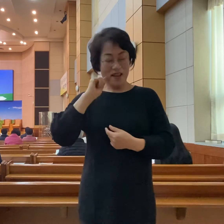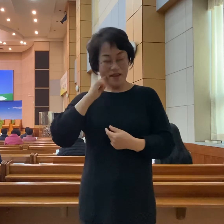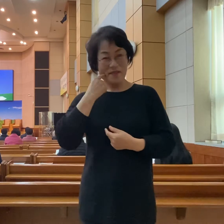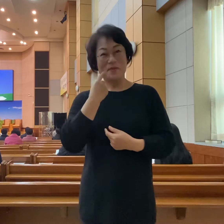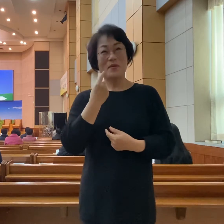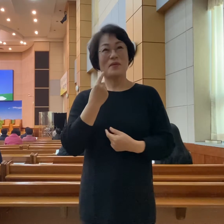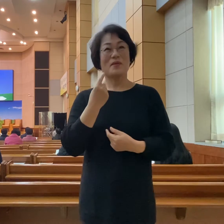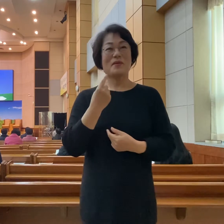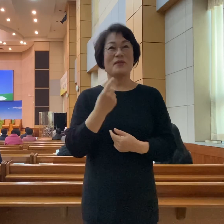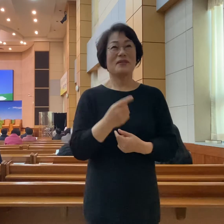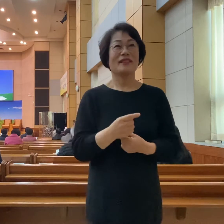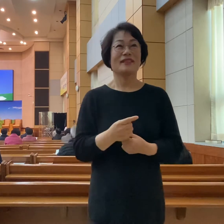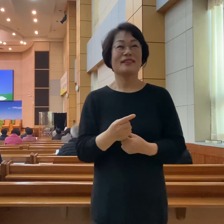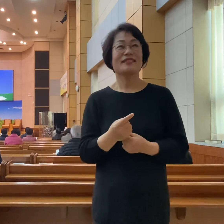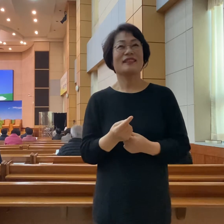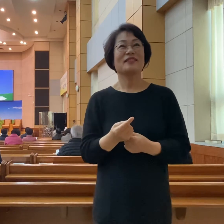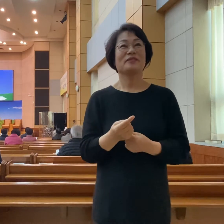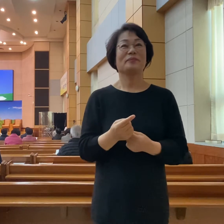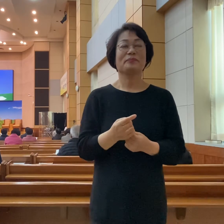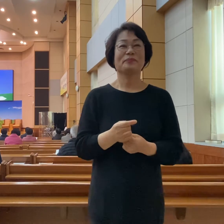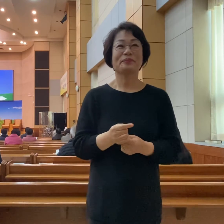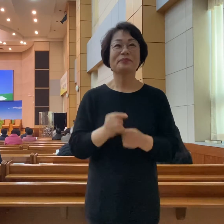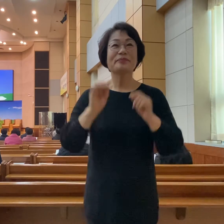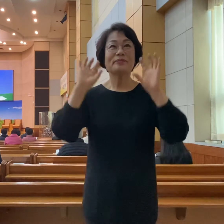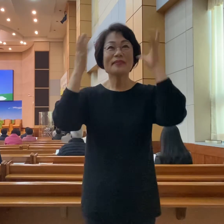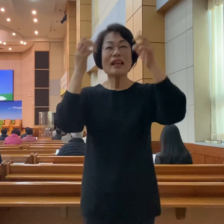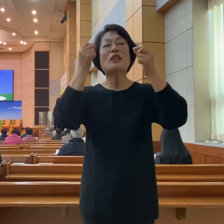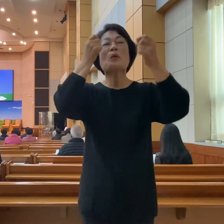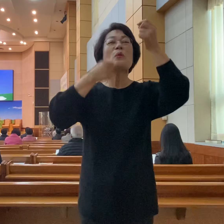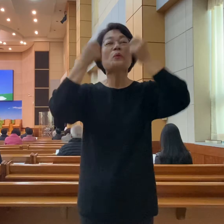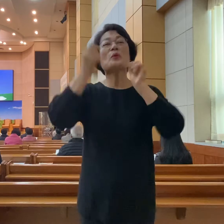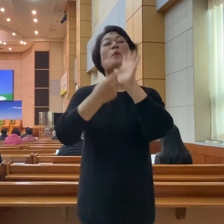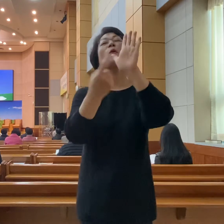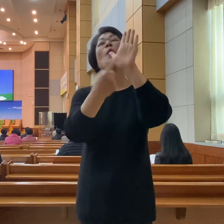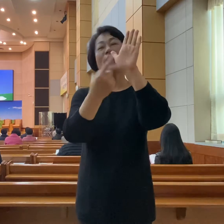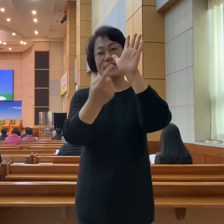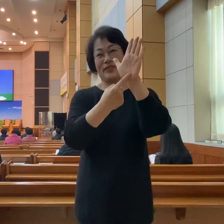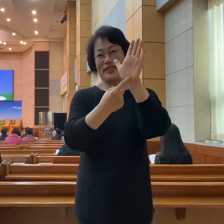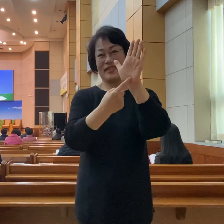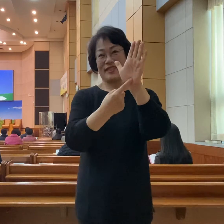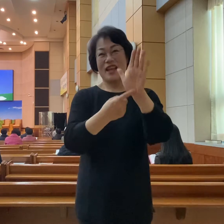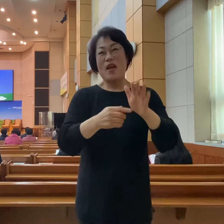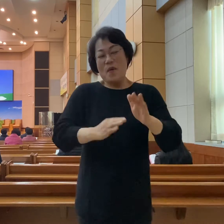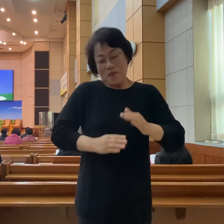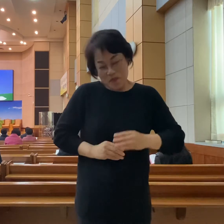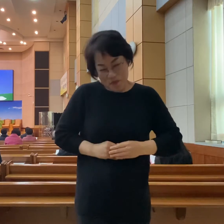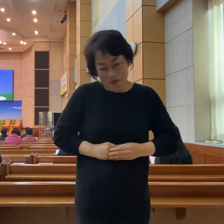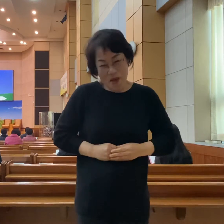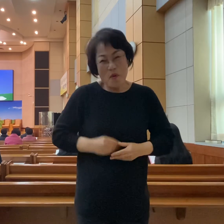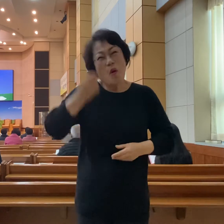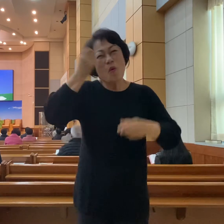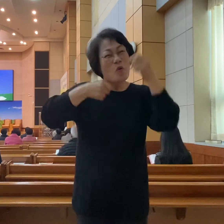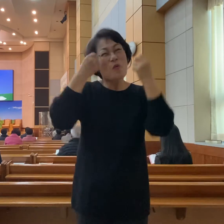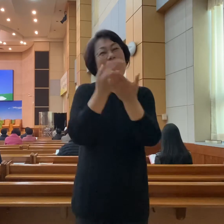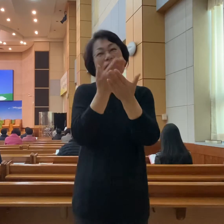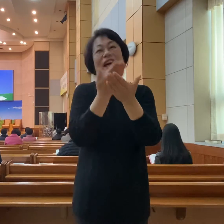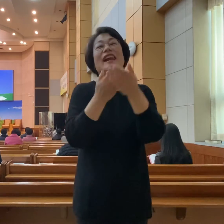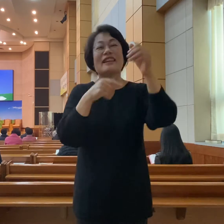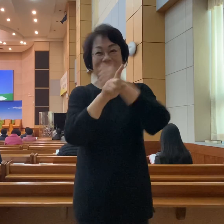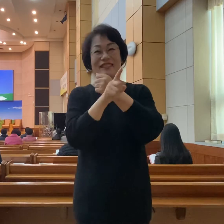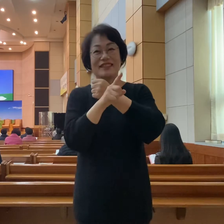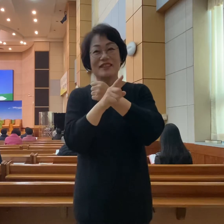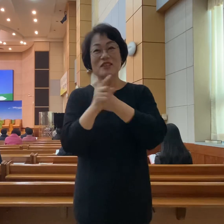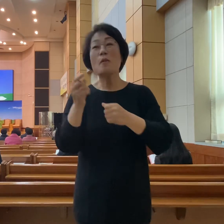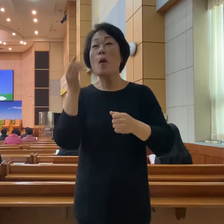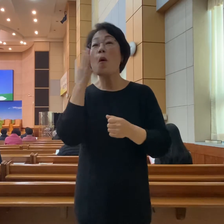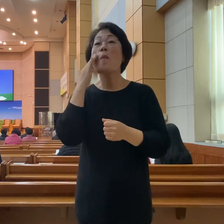늘 그렇다는 것이 아니라 가난하기는 울음으로 표현을 하니까, 그래서 이제 그렇지 못한